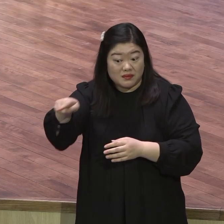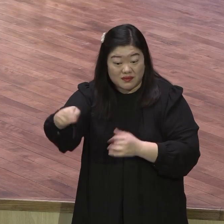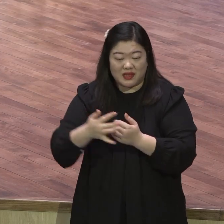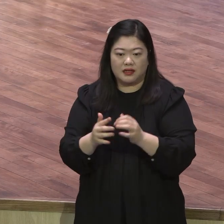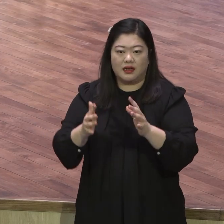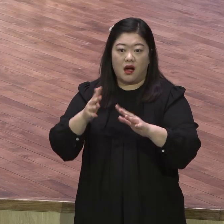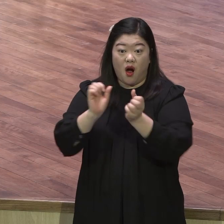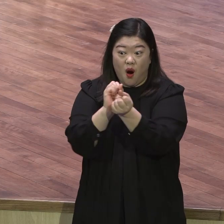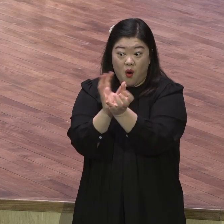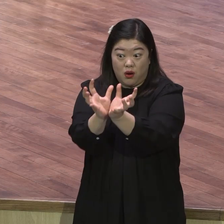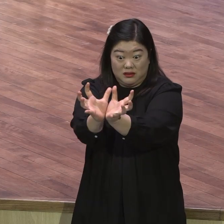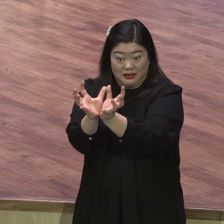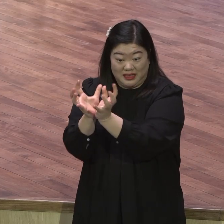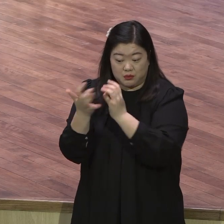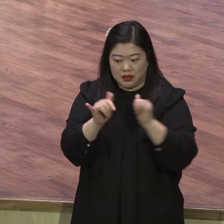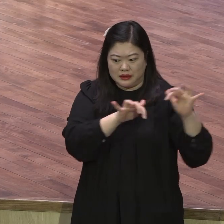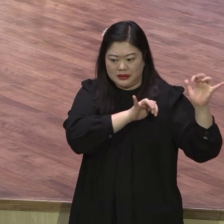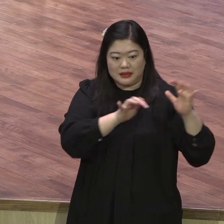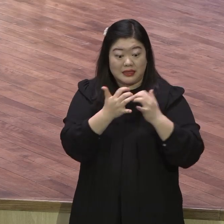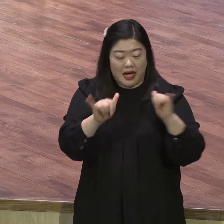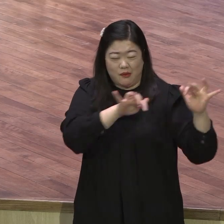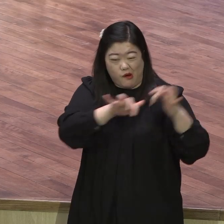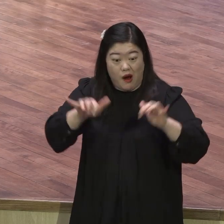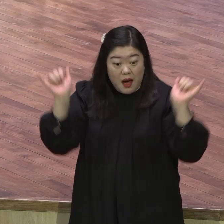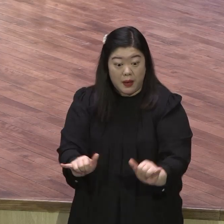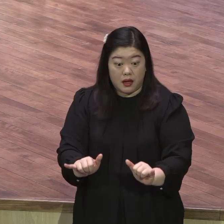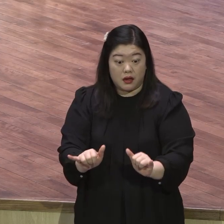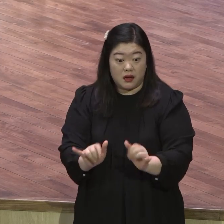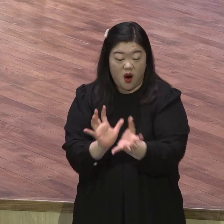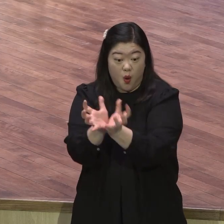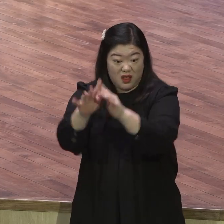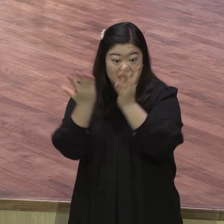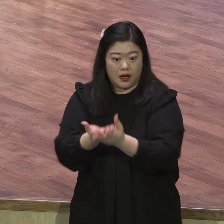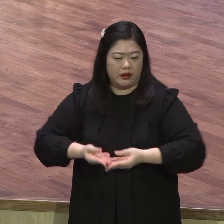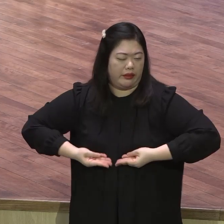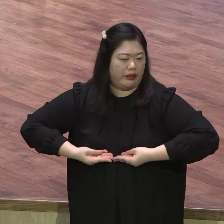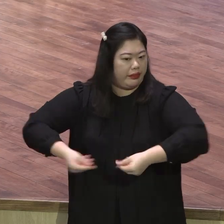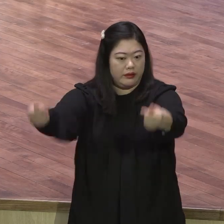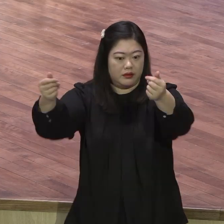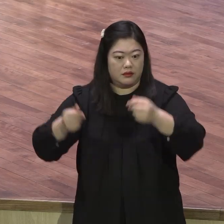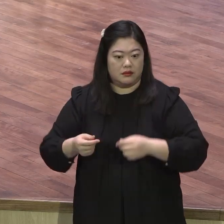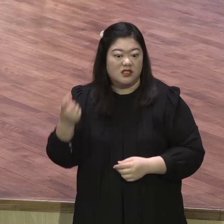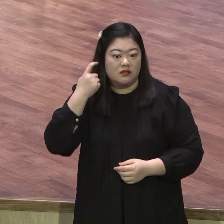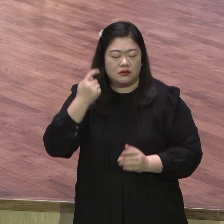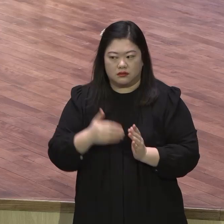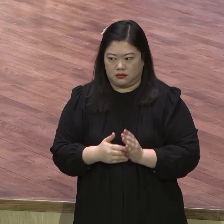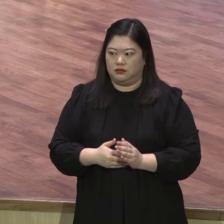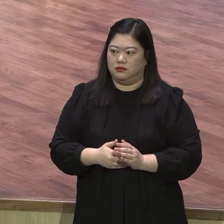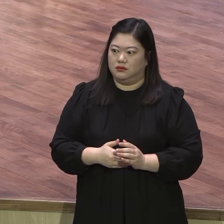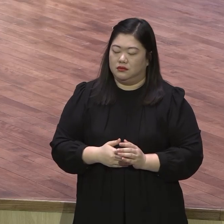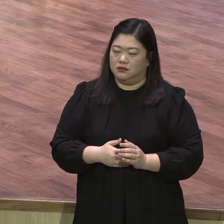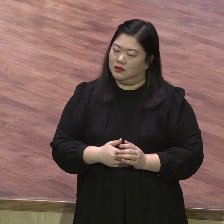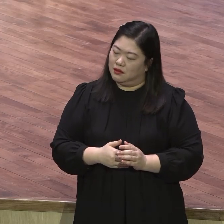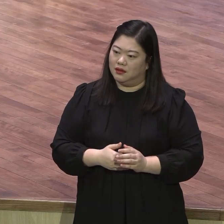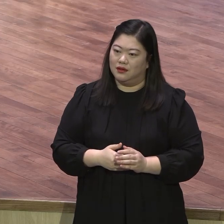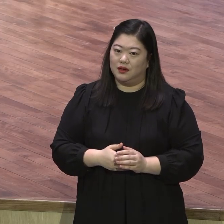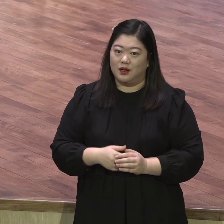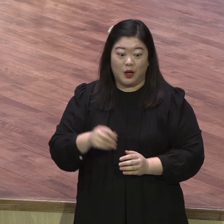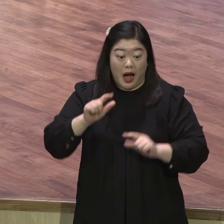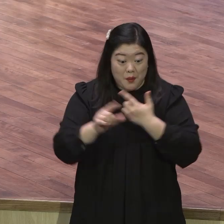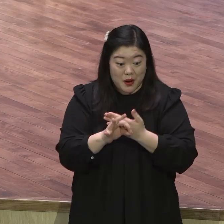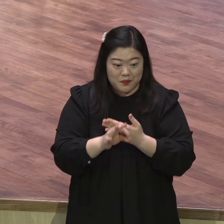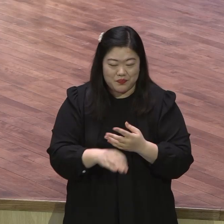뒤져버리는 또 어떤 지역에서는 사람들 올까봐 오지 못하도록 현장에 있는 장면들을 촬영을 해서